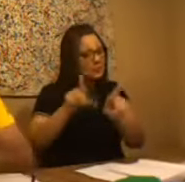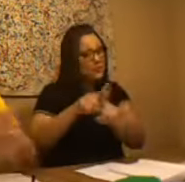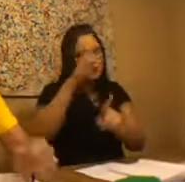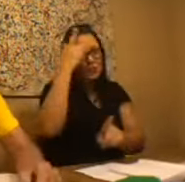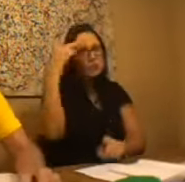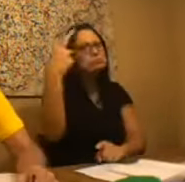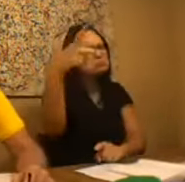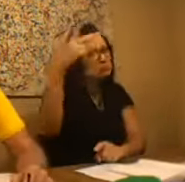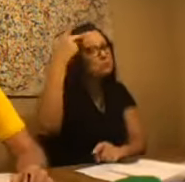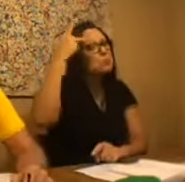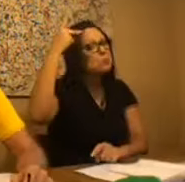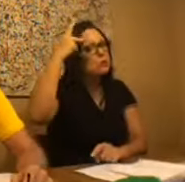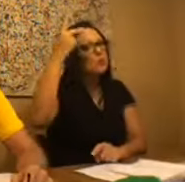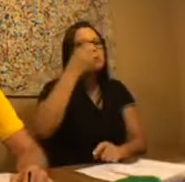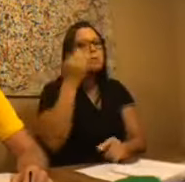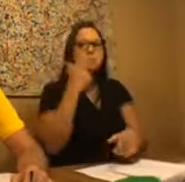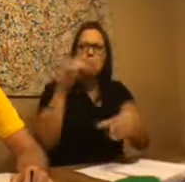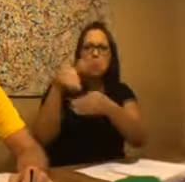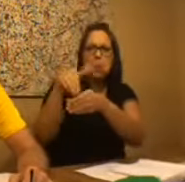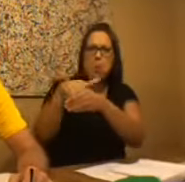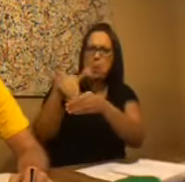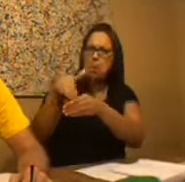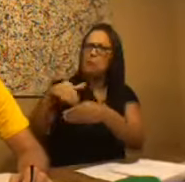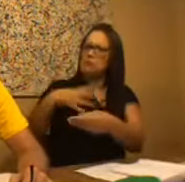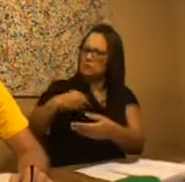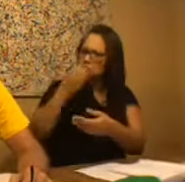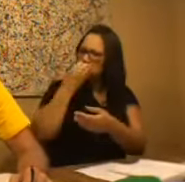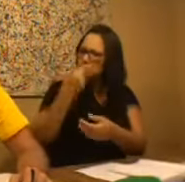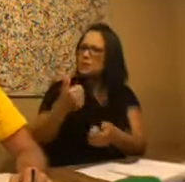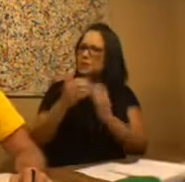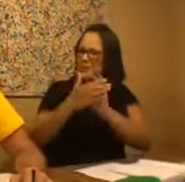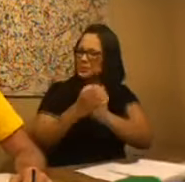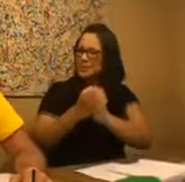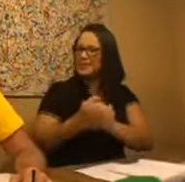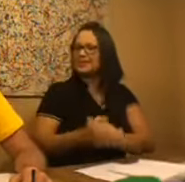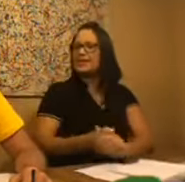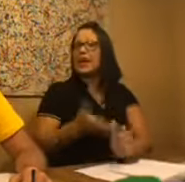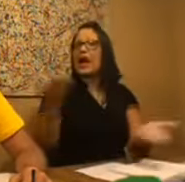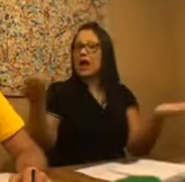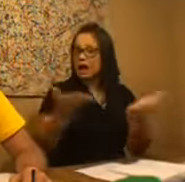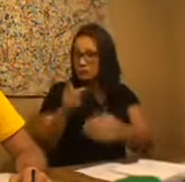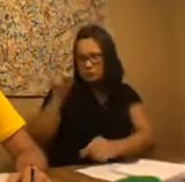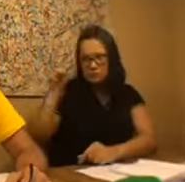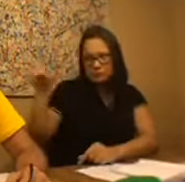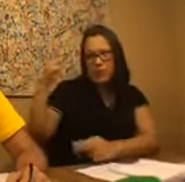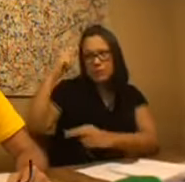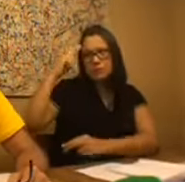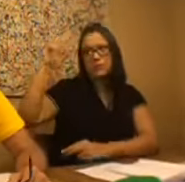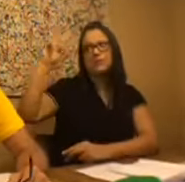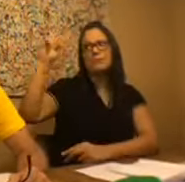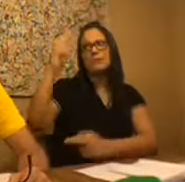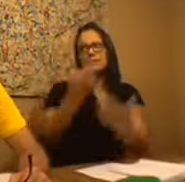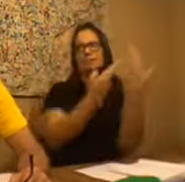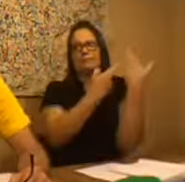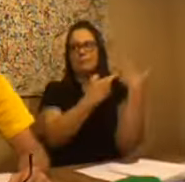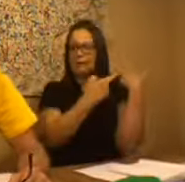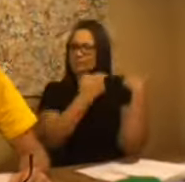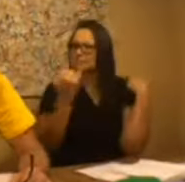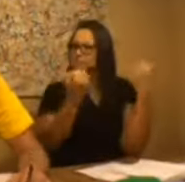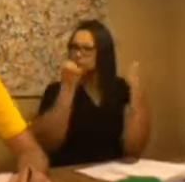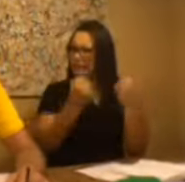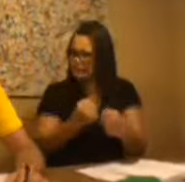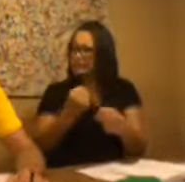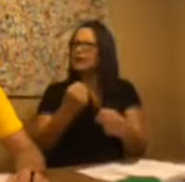por essa surpresa da votação que ele teve em são paulo a resposta responsabilidade aumenta ok vamos